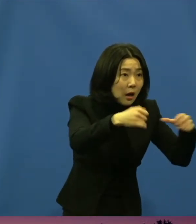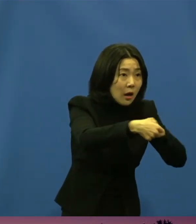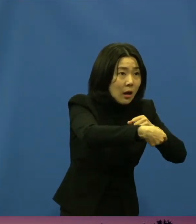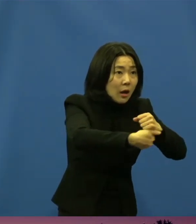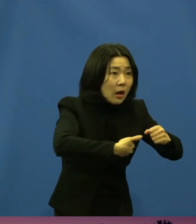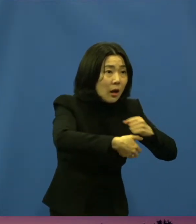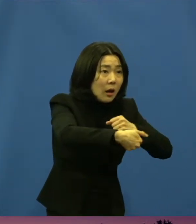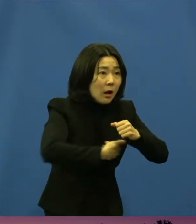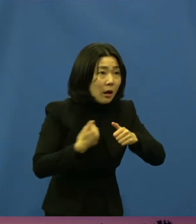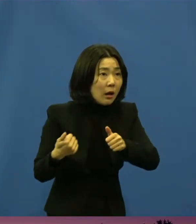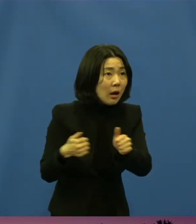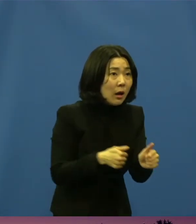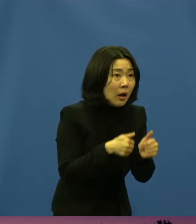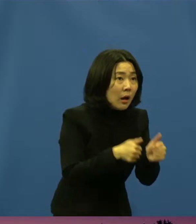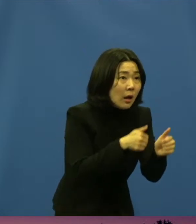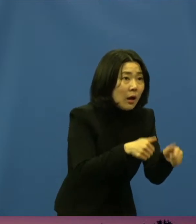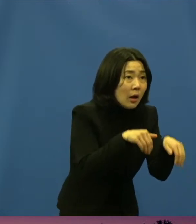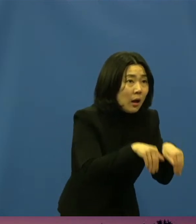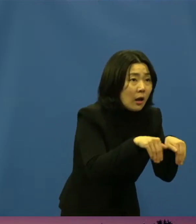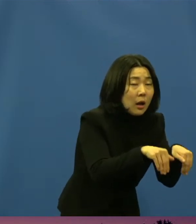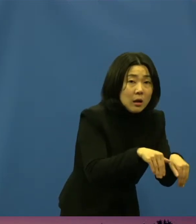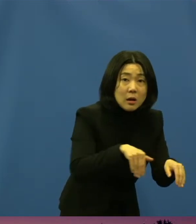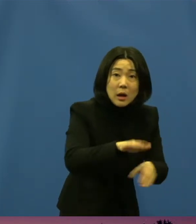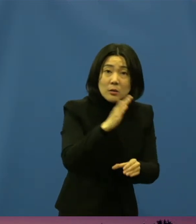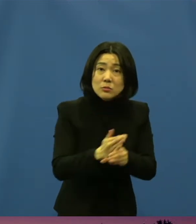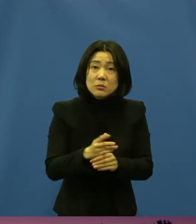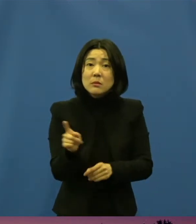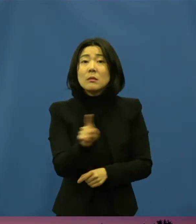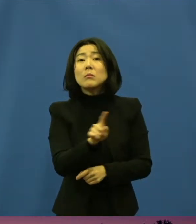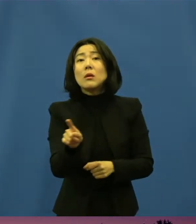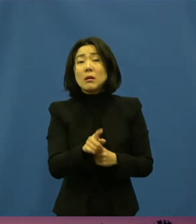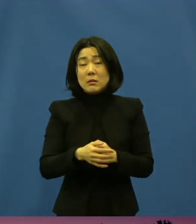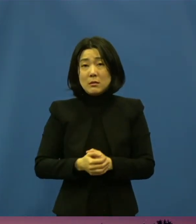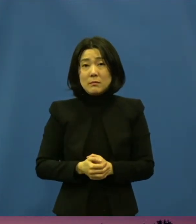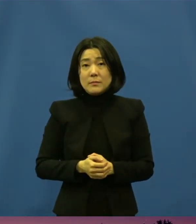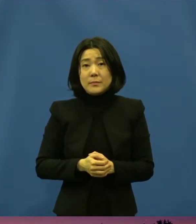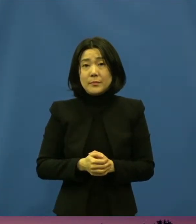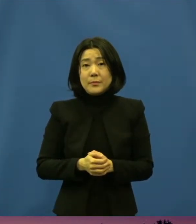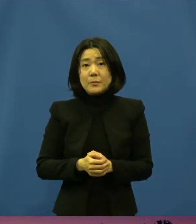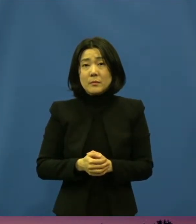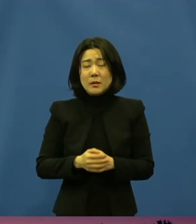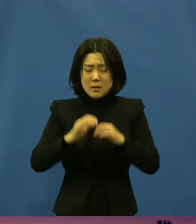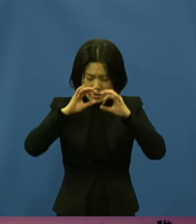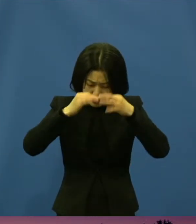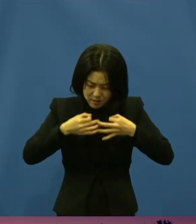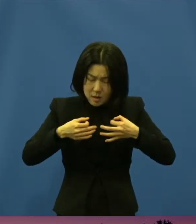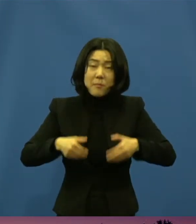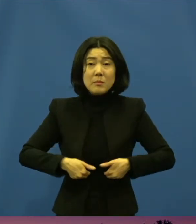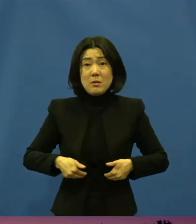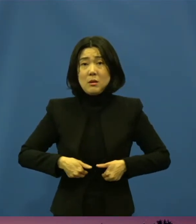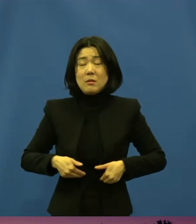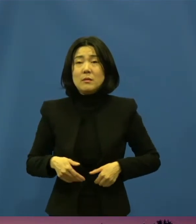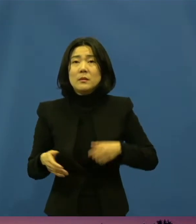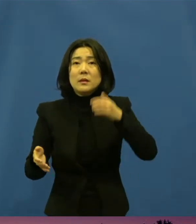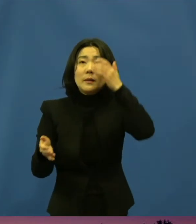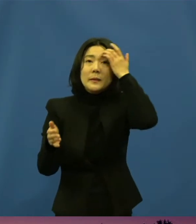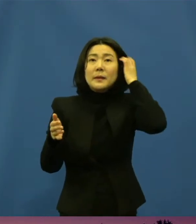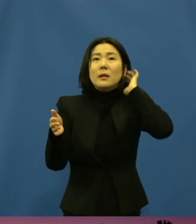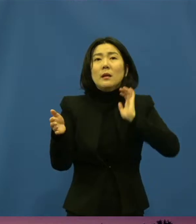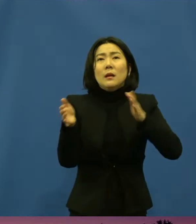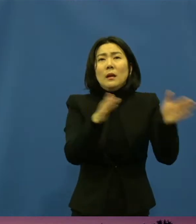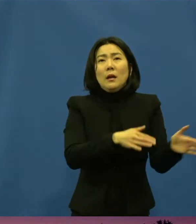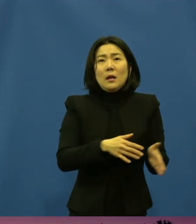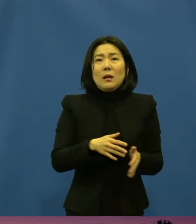자, 바울이 오늘 바울이 한 사람을 언급하는데요. 그게 디모데후서 4장 10절을 보면 이런 말씀.